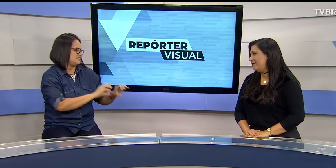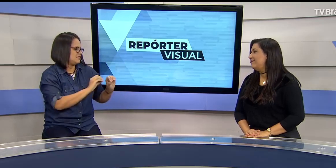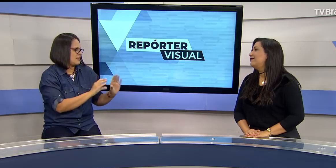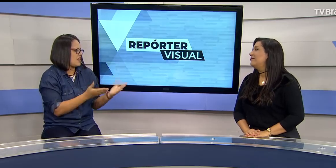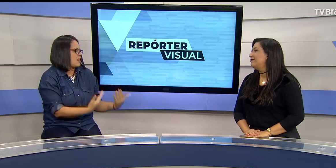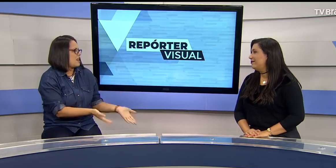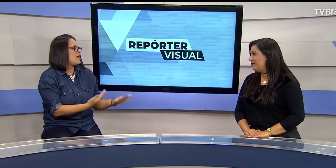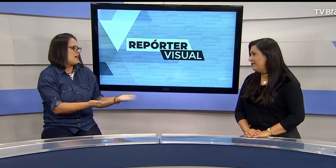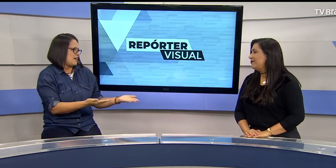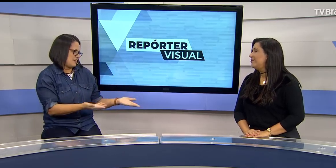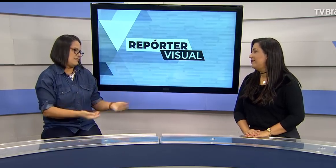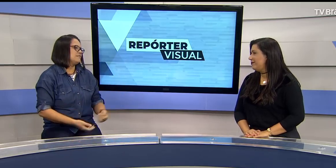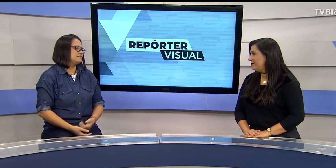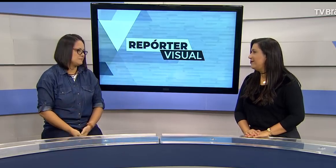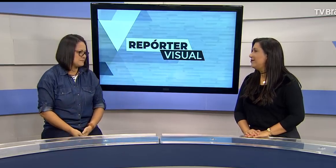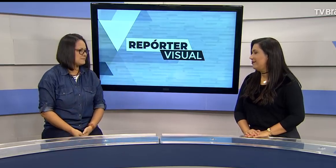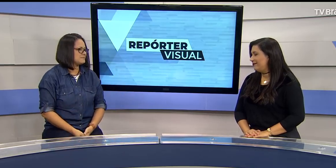educar as crianças com uma cultura acessível.